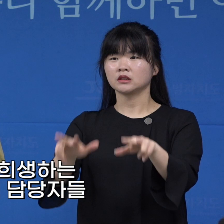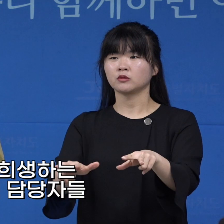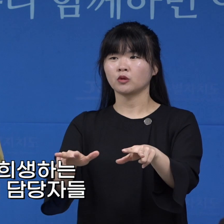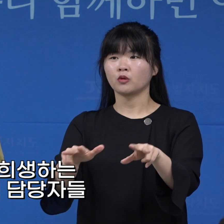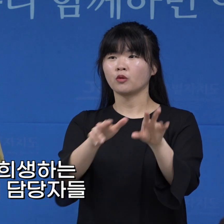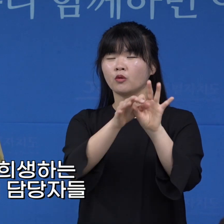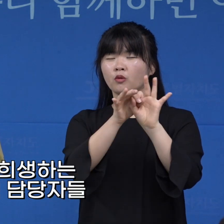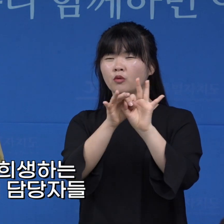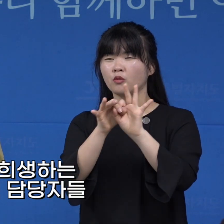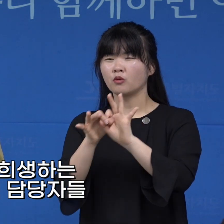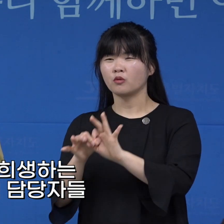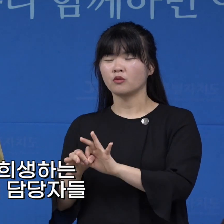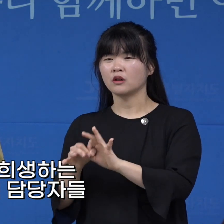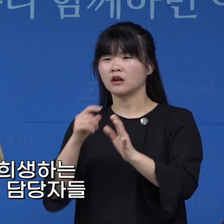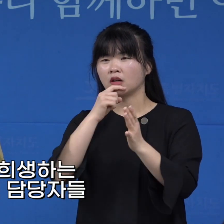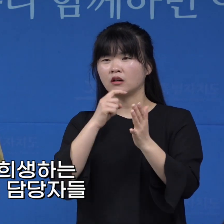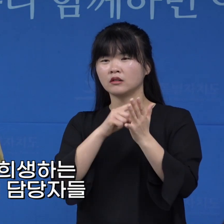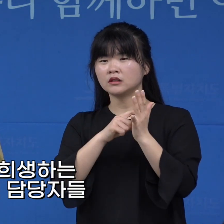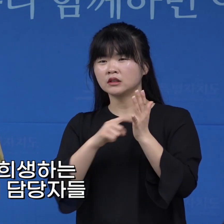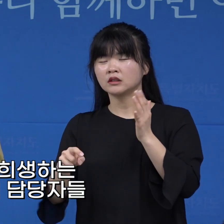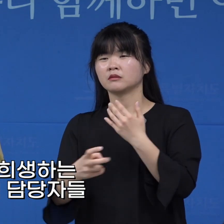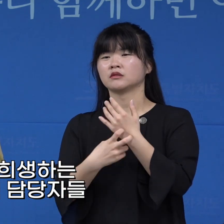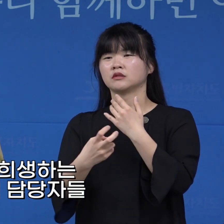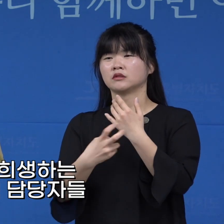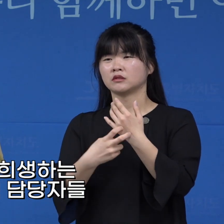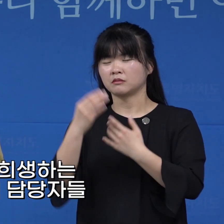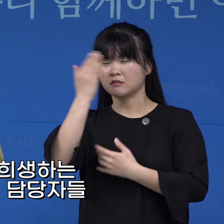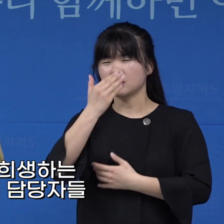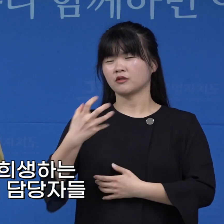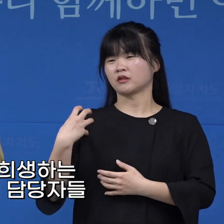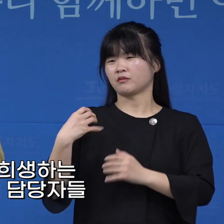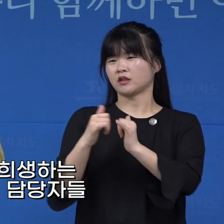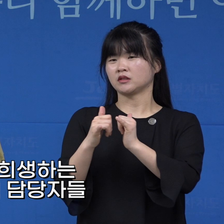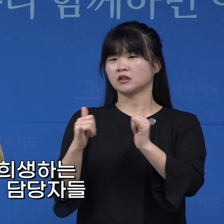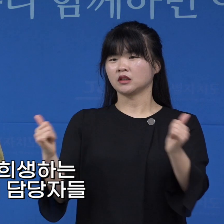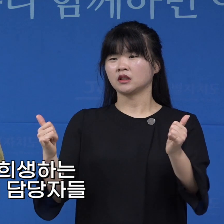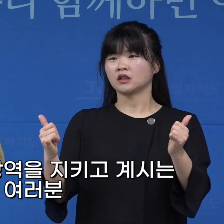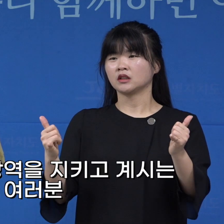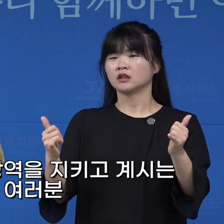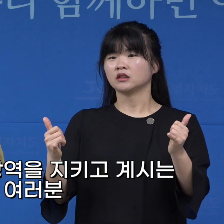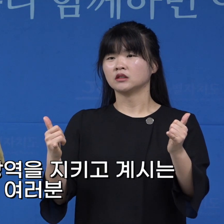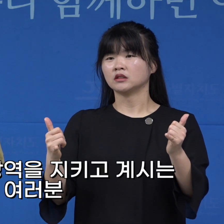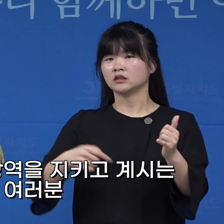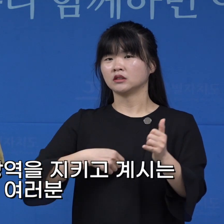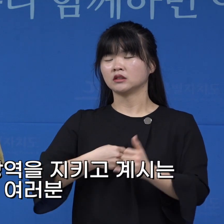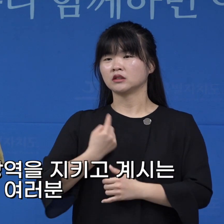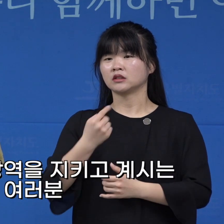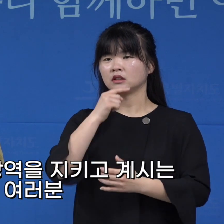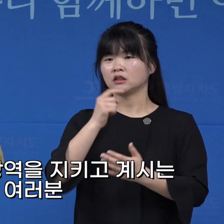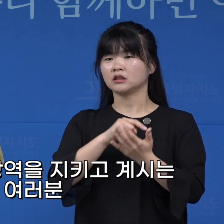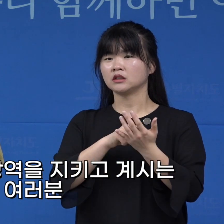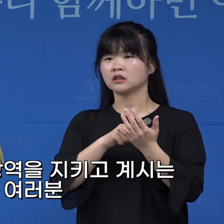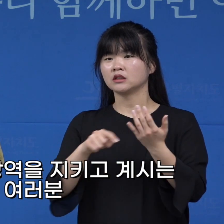기간 온몸을 던져서 희생하고 계시는 의료진과 방역 담당자들 그리고 자신의